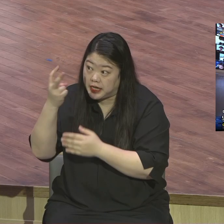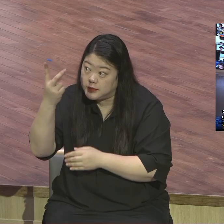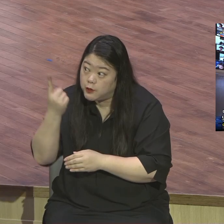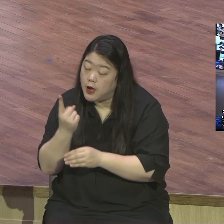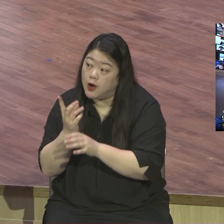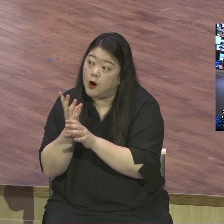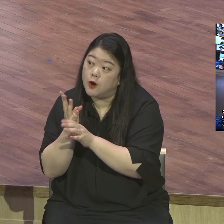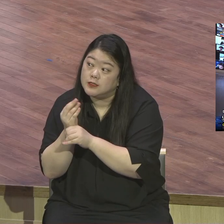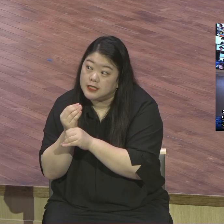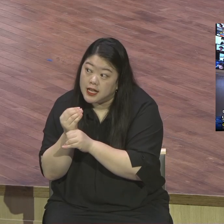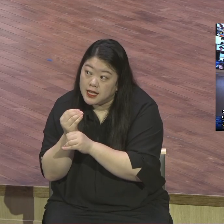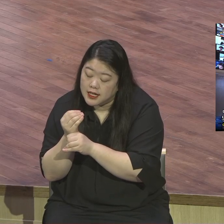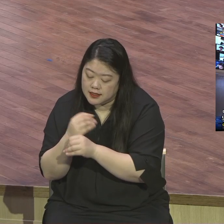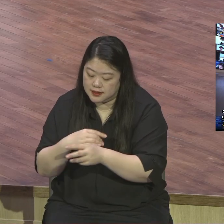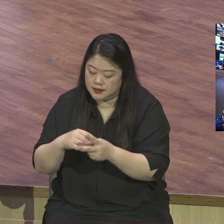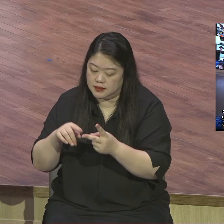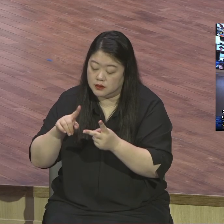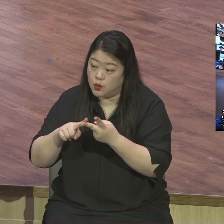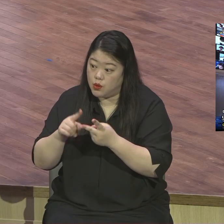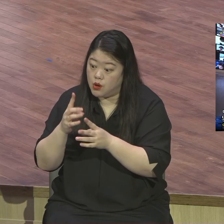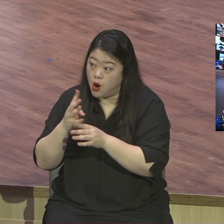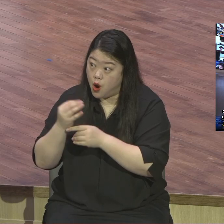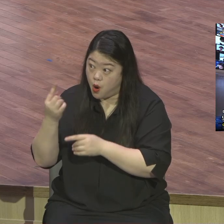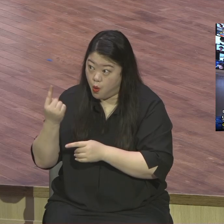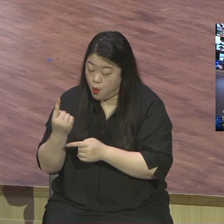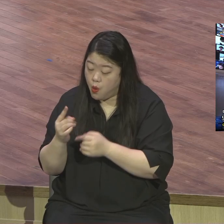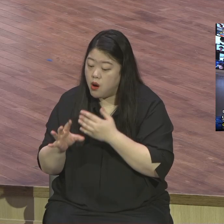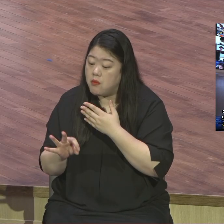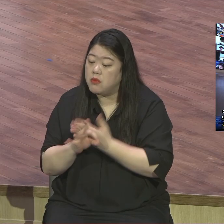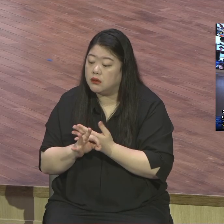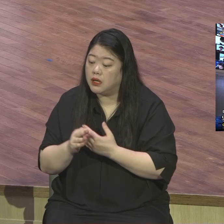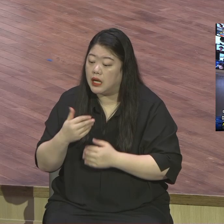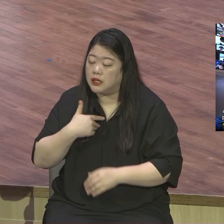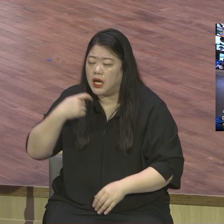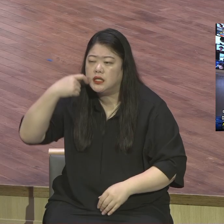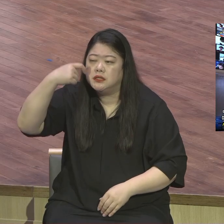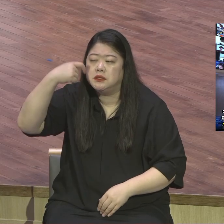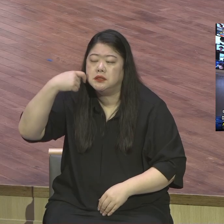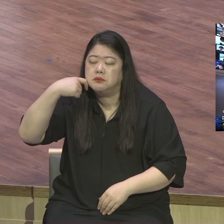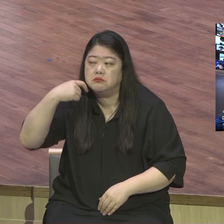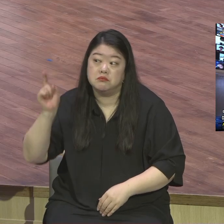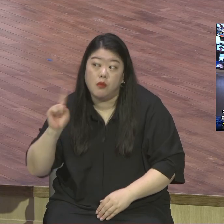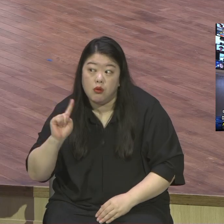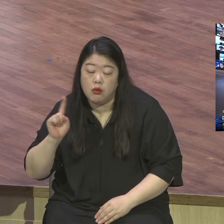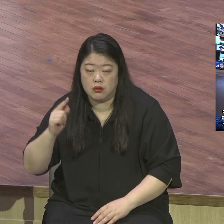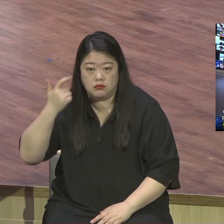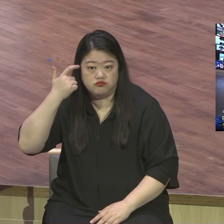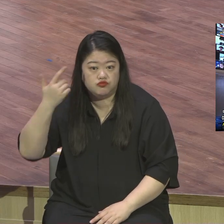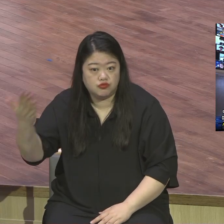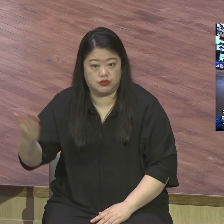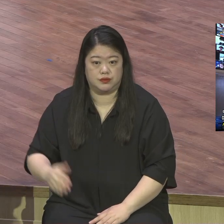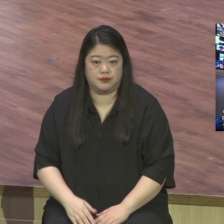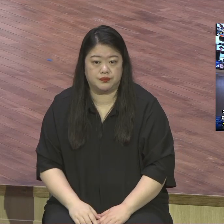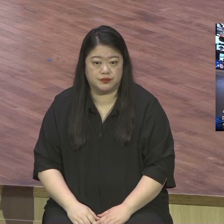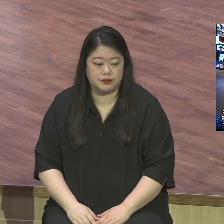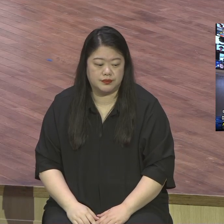또 주의의 임하심과 세상 끝에는 무슨 징조가 있사오리까? 예수께서 대답하여 이러시되